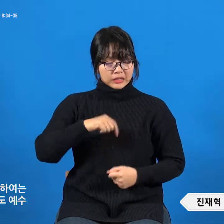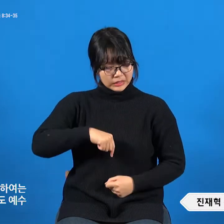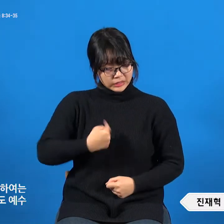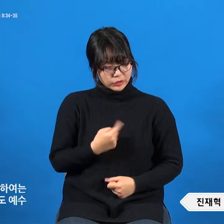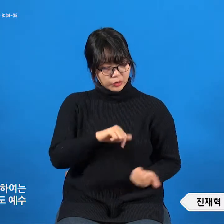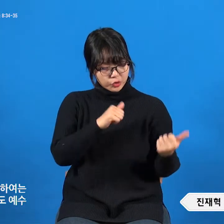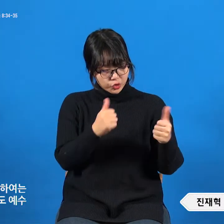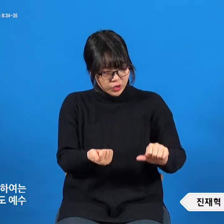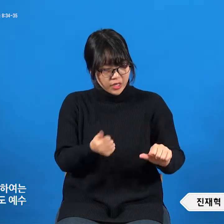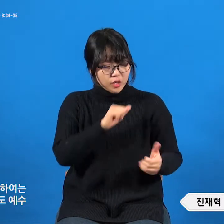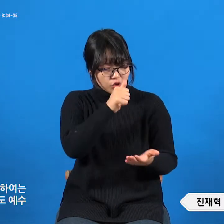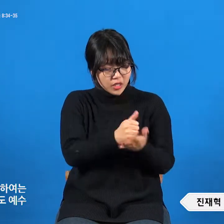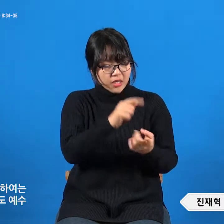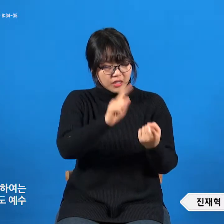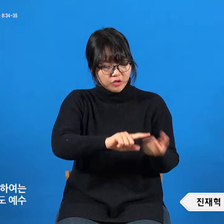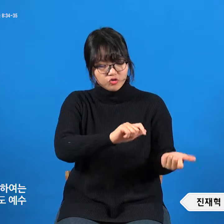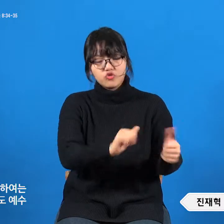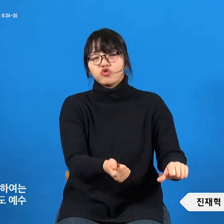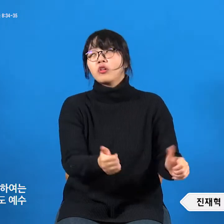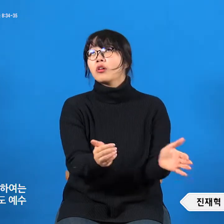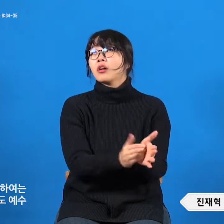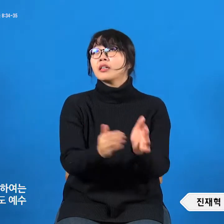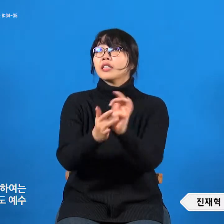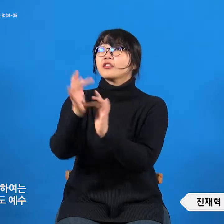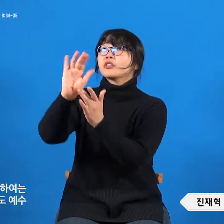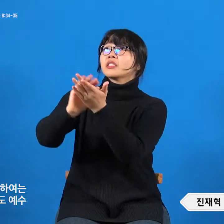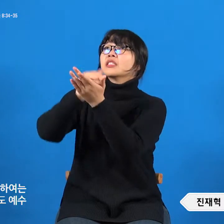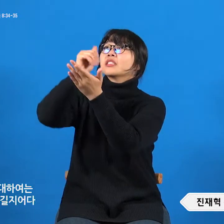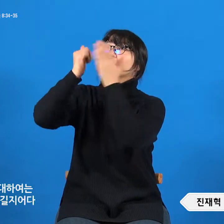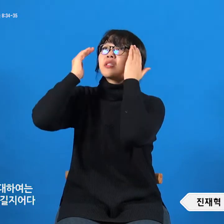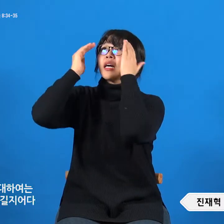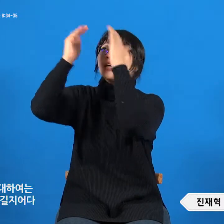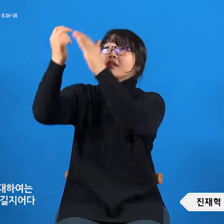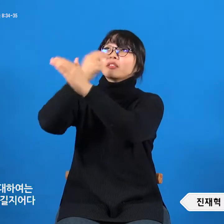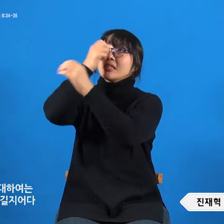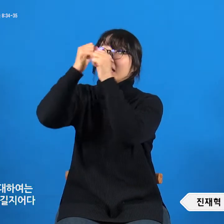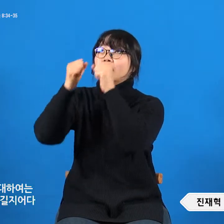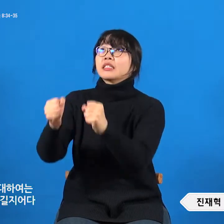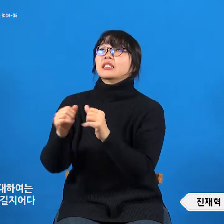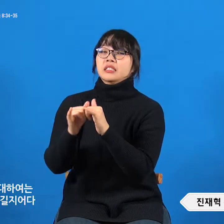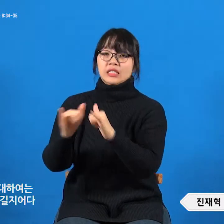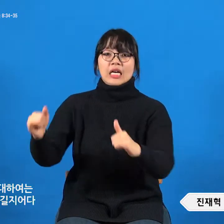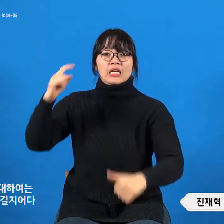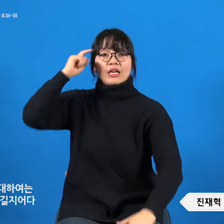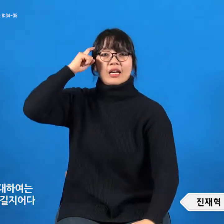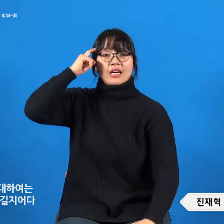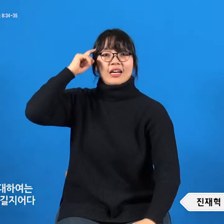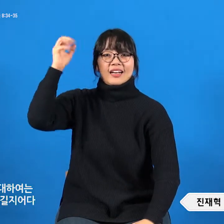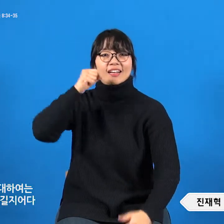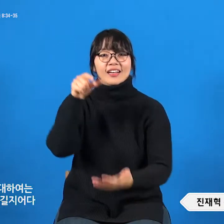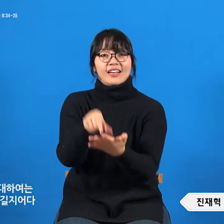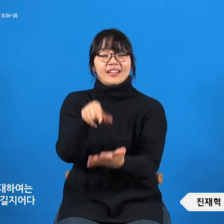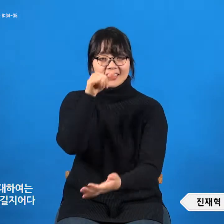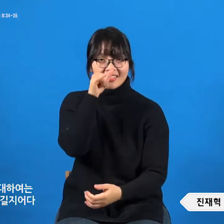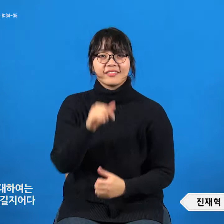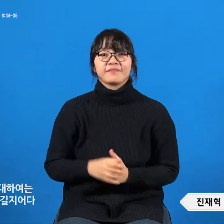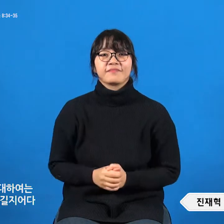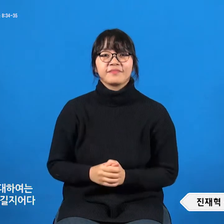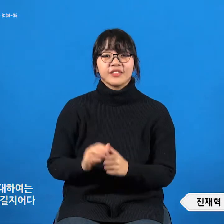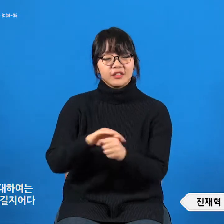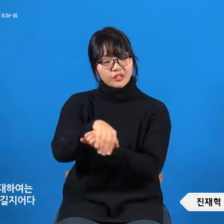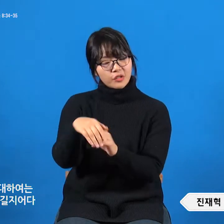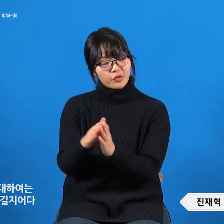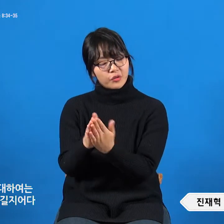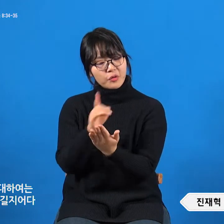자요 그리스도 예수 안에서 하나님께 대하여 살아있는 자로 여길지니라. 성경은